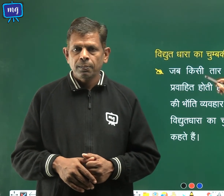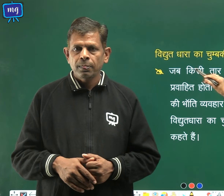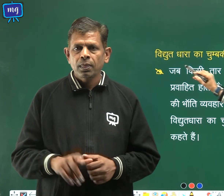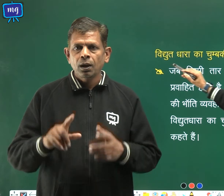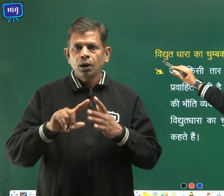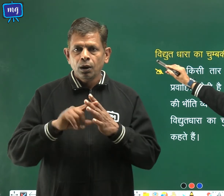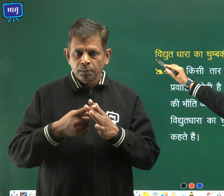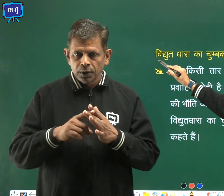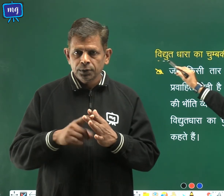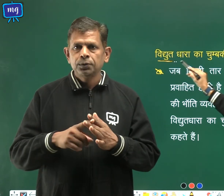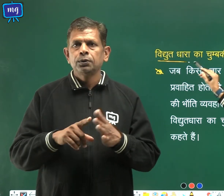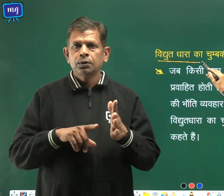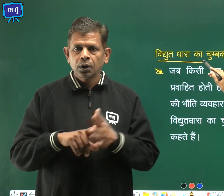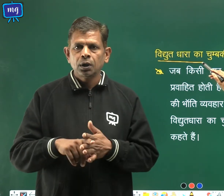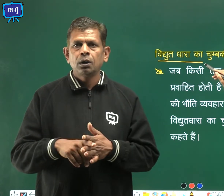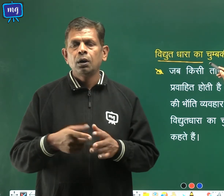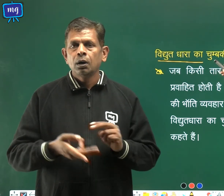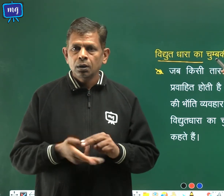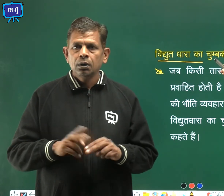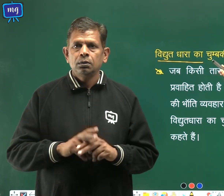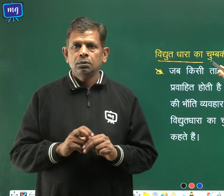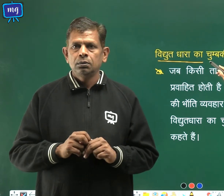विद्युत धारा का